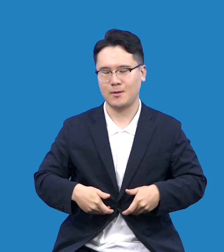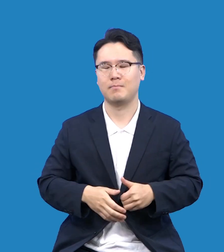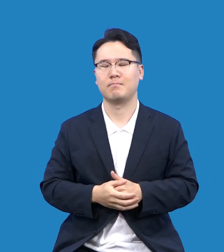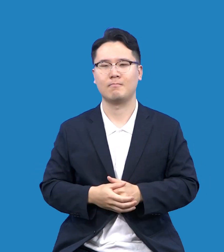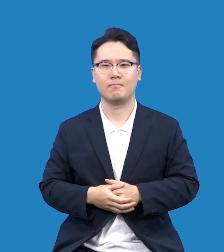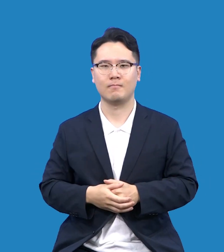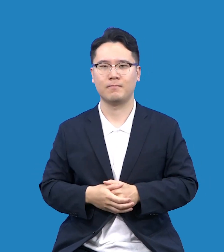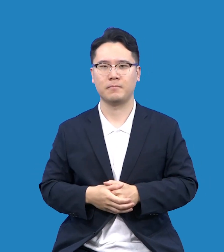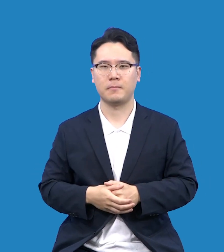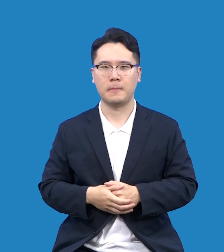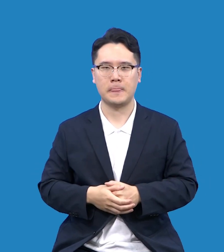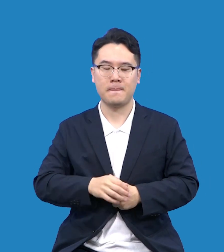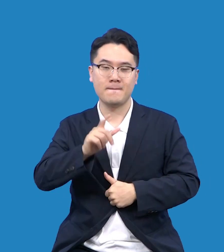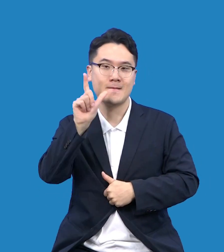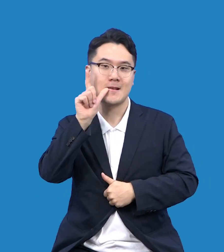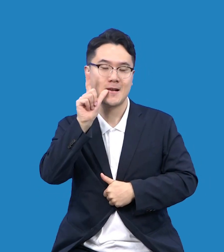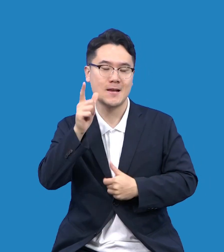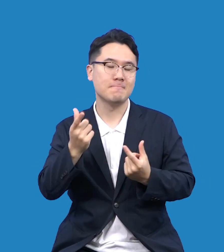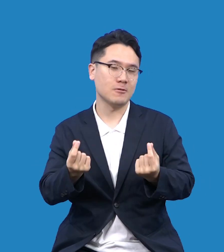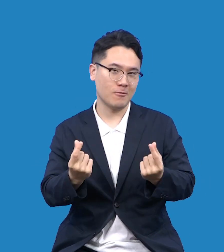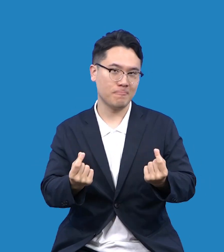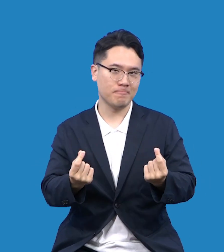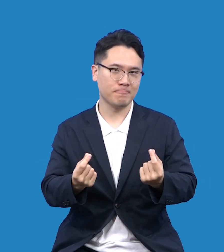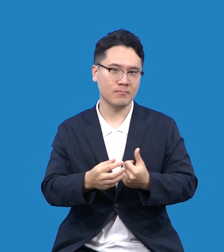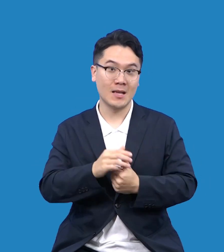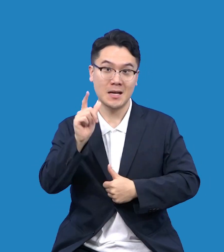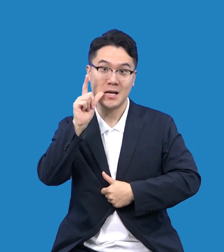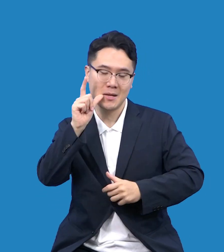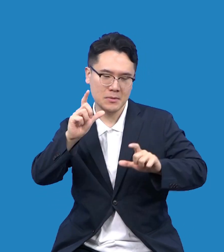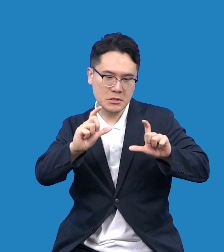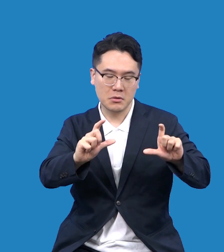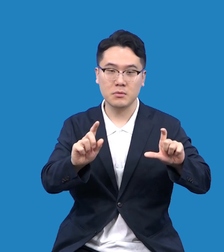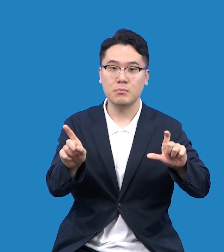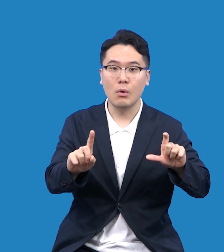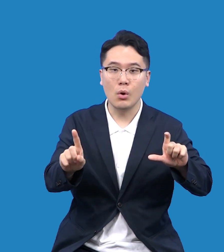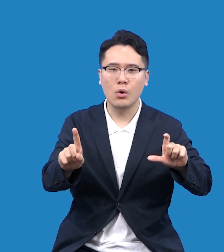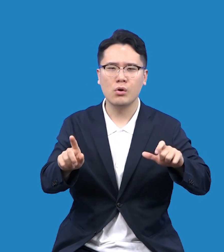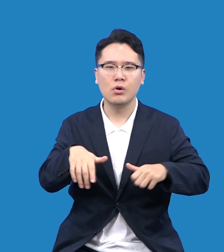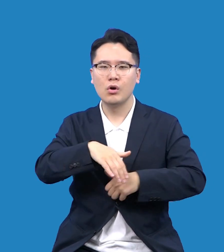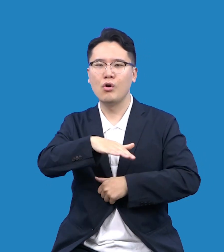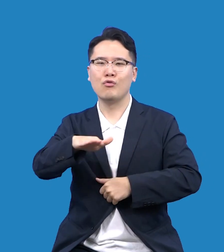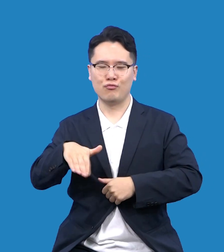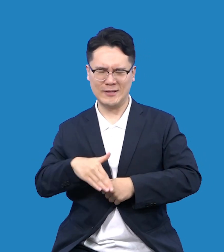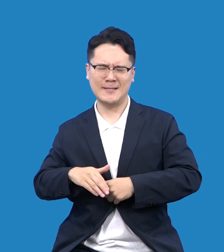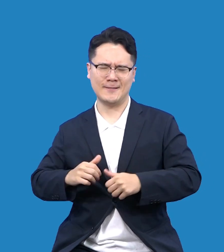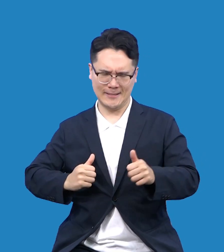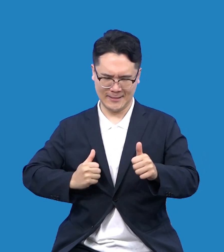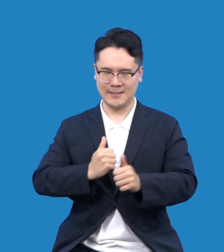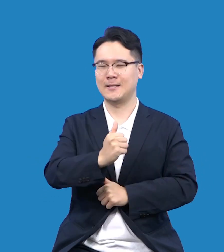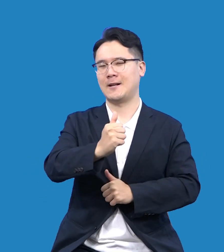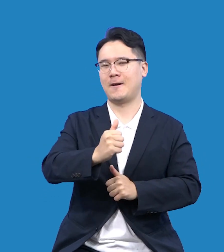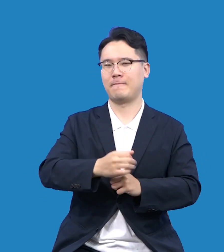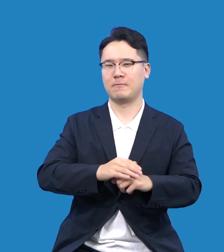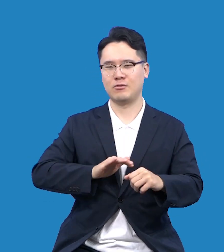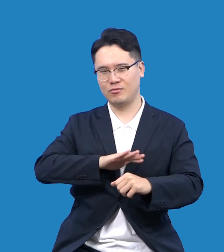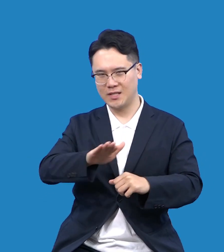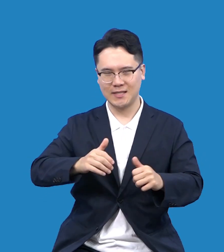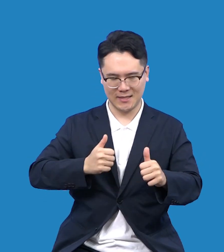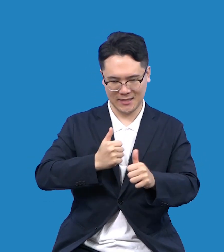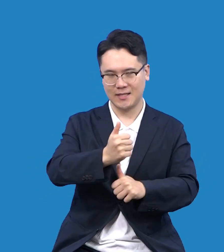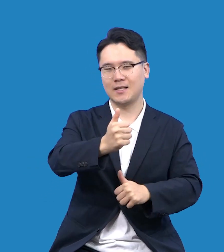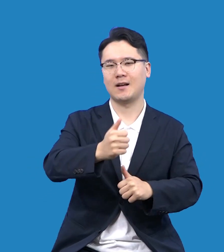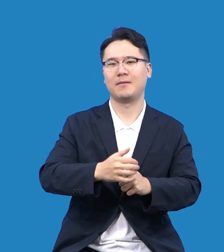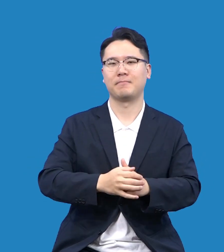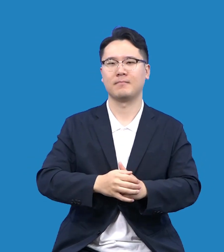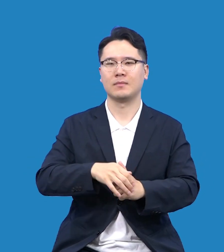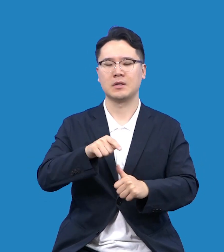여기 갈렙처럼, 갈렙이 뭐라고 선언했어요? 우리는 이기리라 라고 말합니다. 우리는 이기리라.